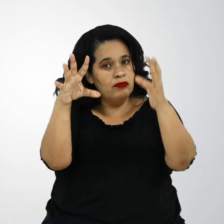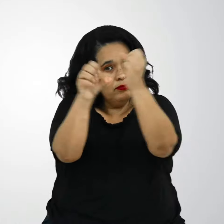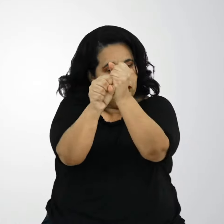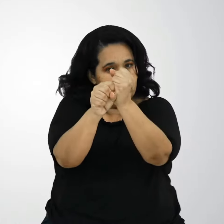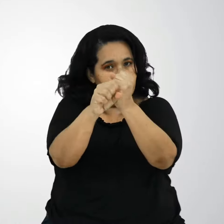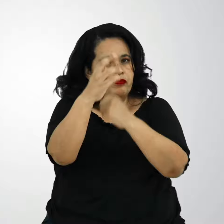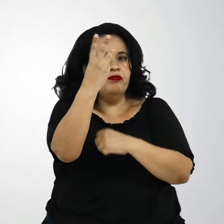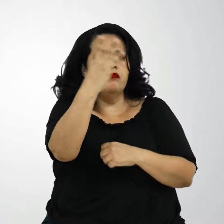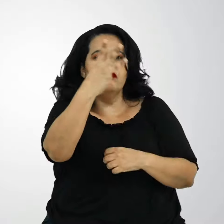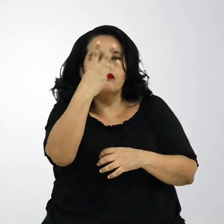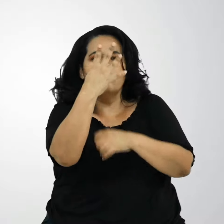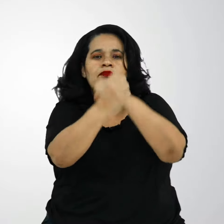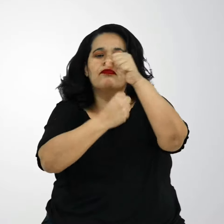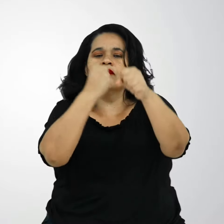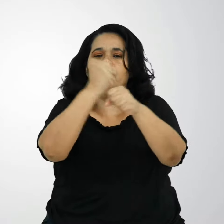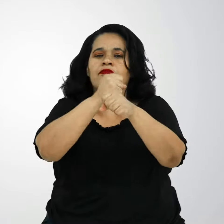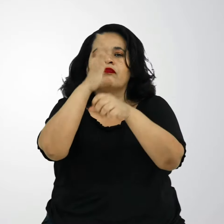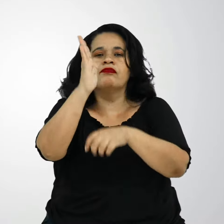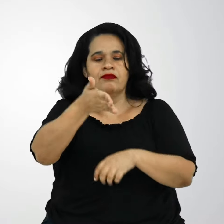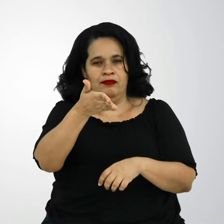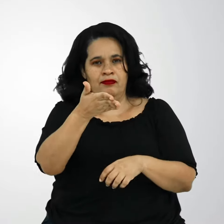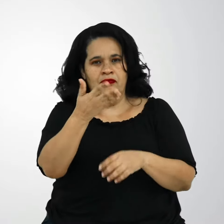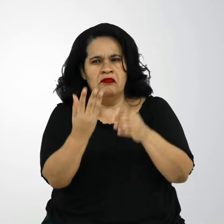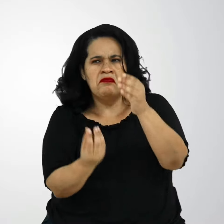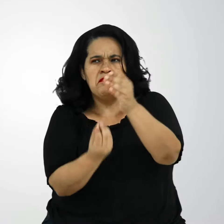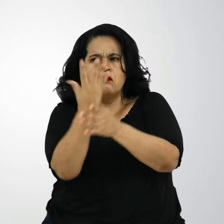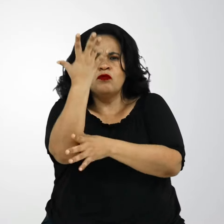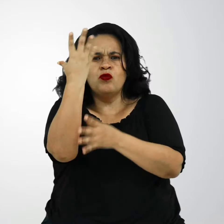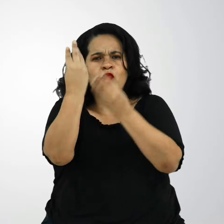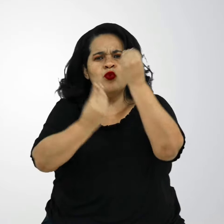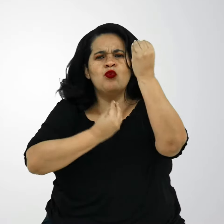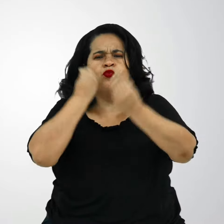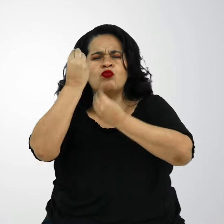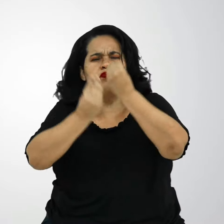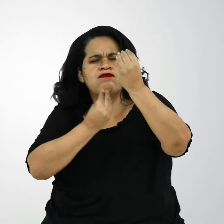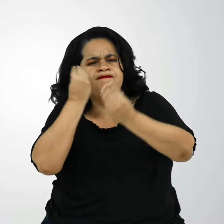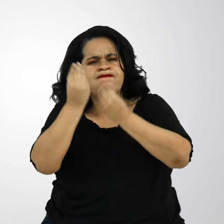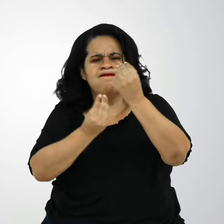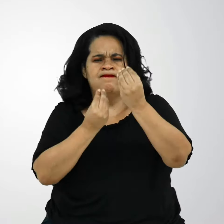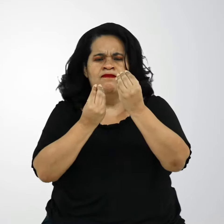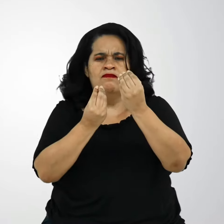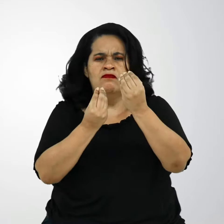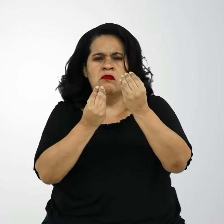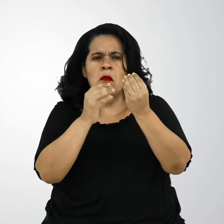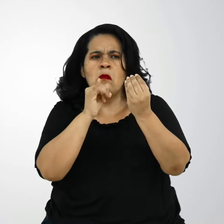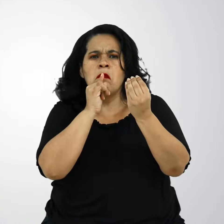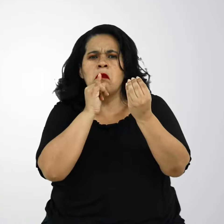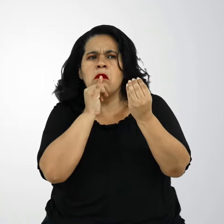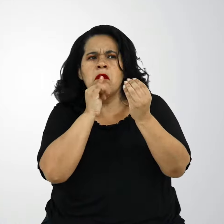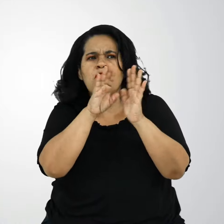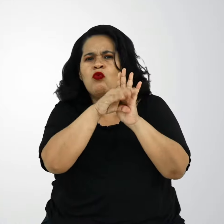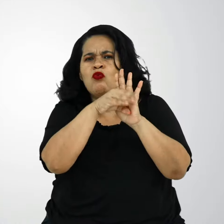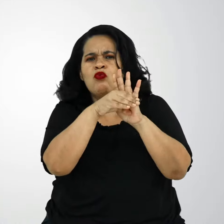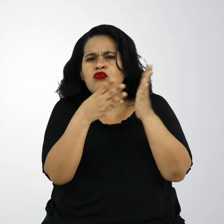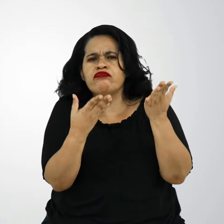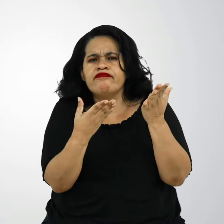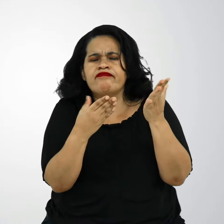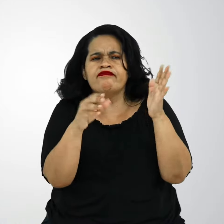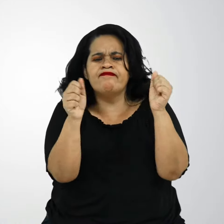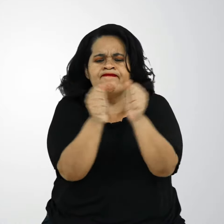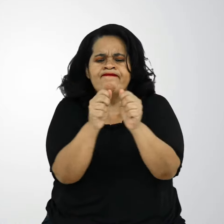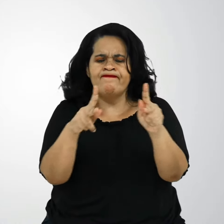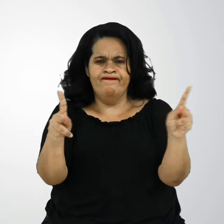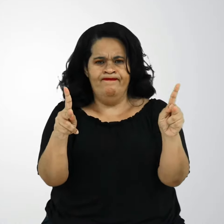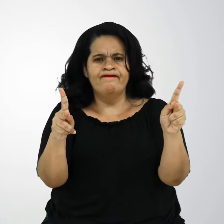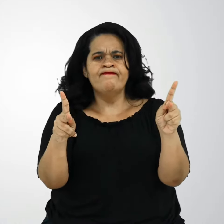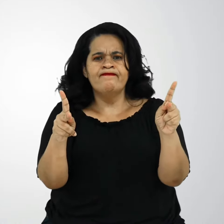vem? Da onde que surgiu isso? É uma linguagem apocalíptica, é um código, né, da linguagem apocalíptica, né, da